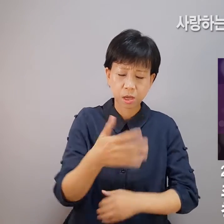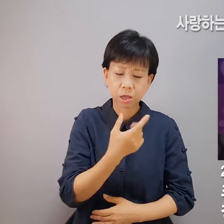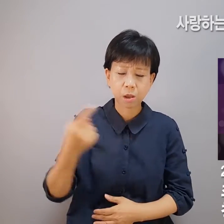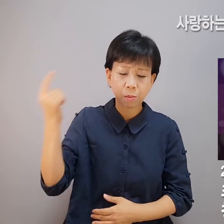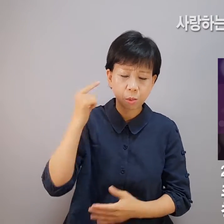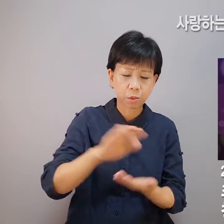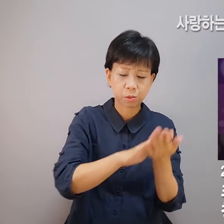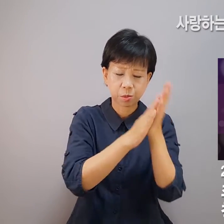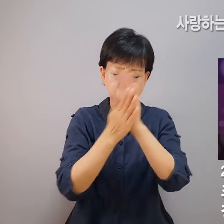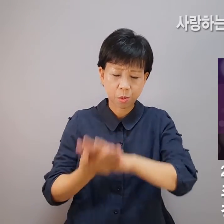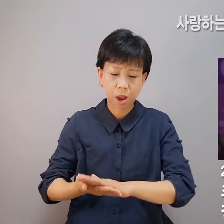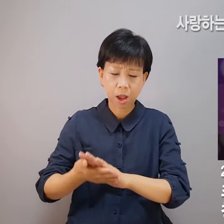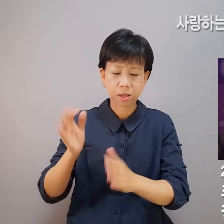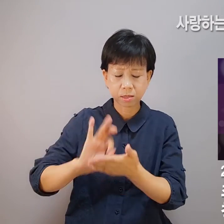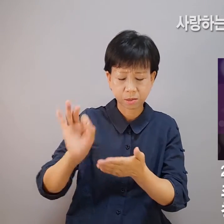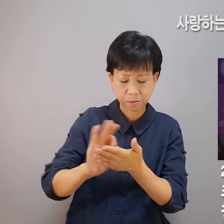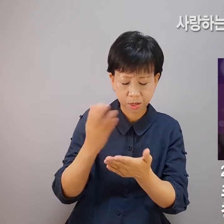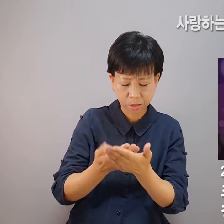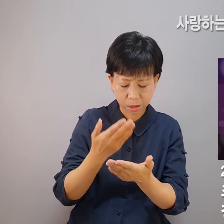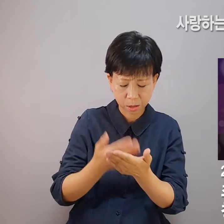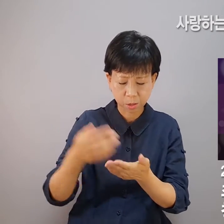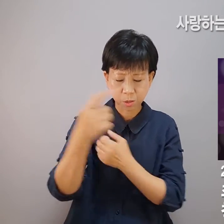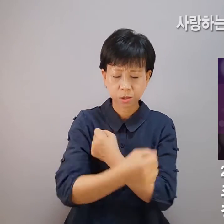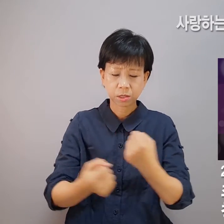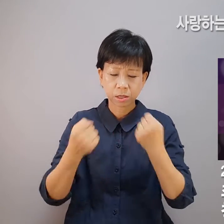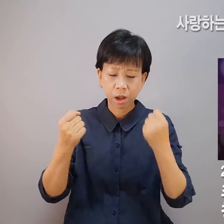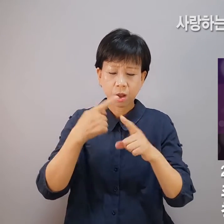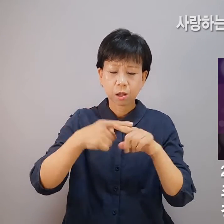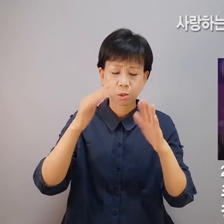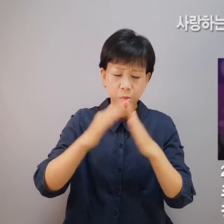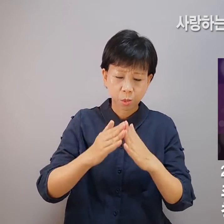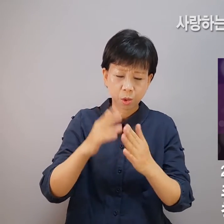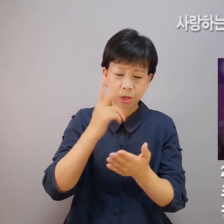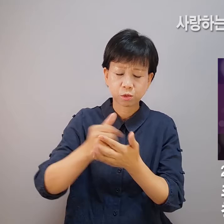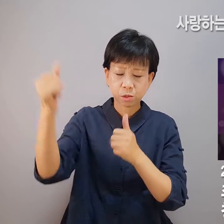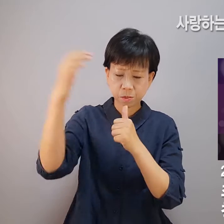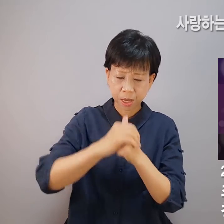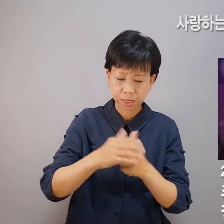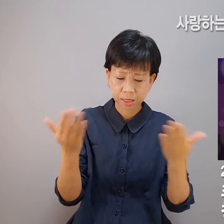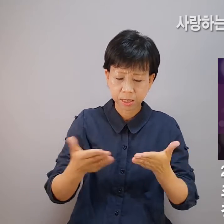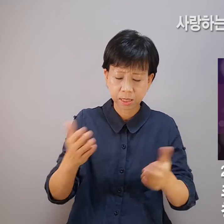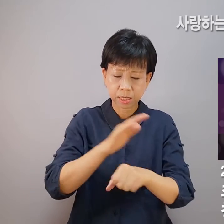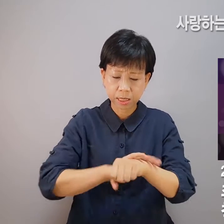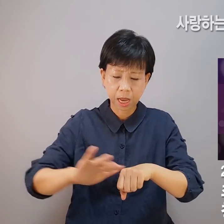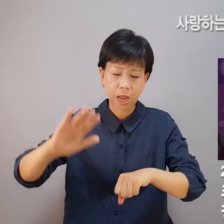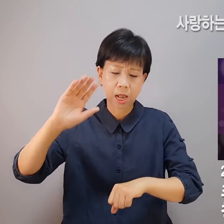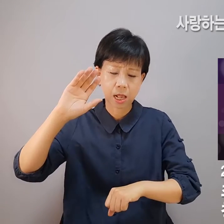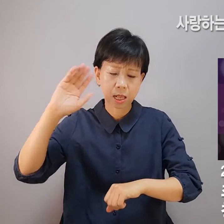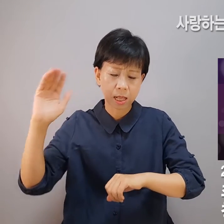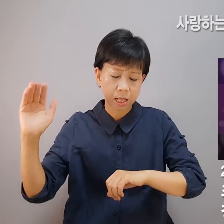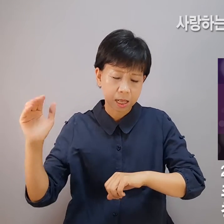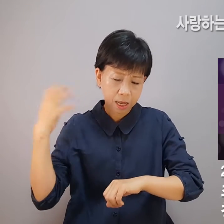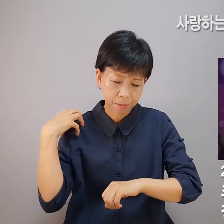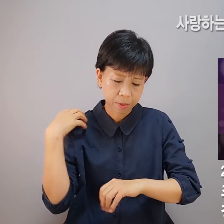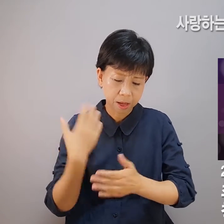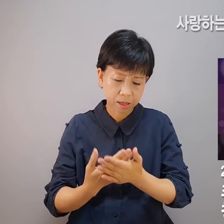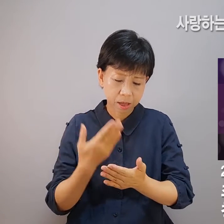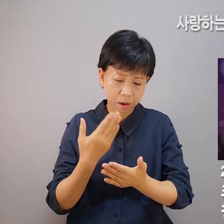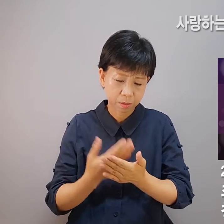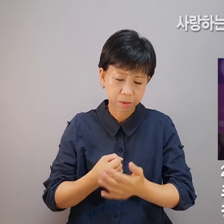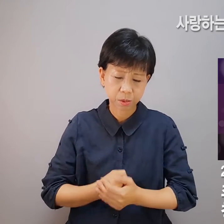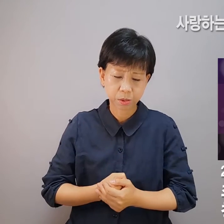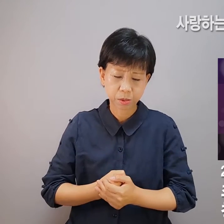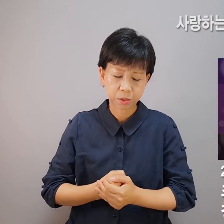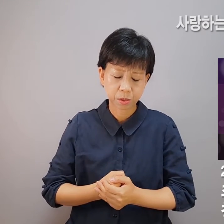또한 건강한 교회가 되어서 주님이 주신 귀한 사명 잘 감당하는 교회가 되게 하옵소서. 하나님 아버지 우리의